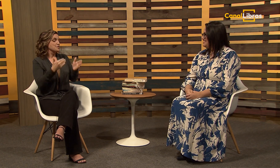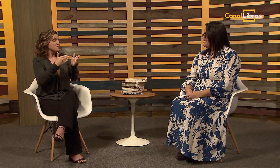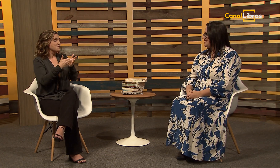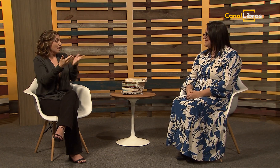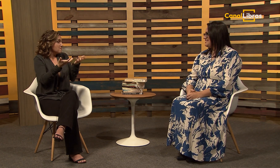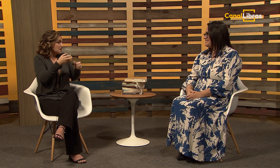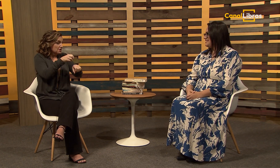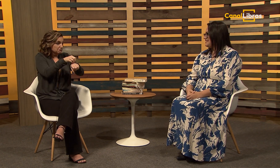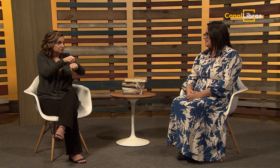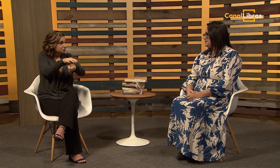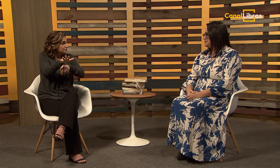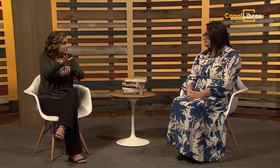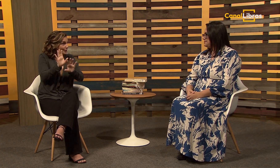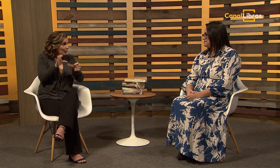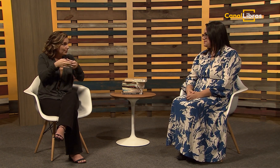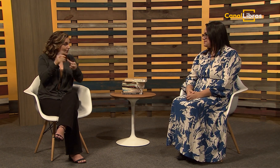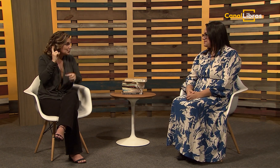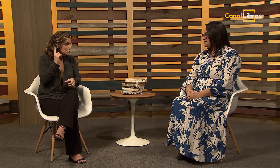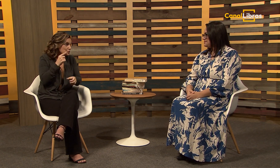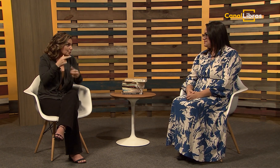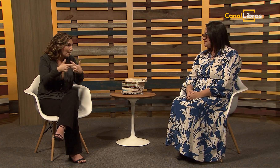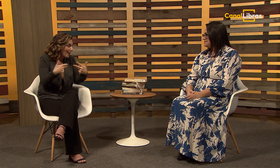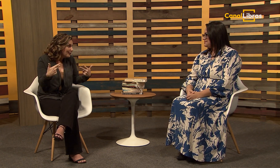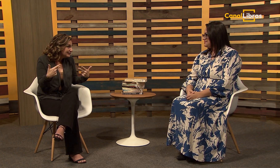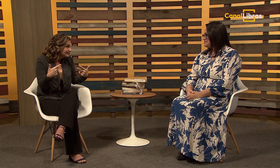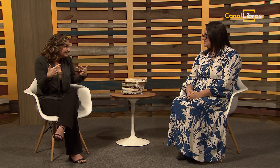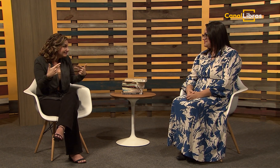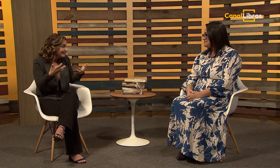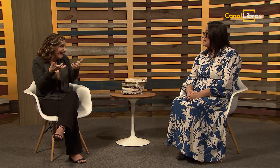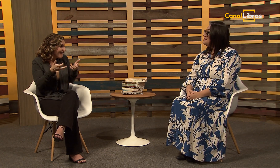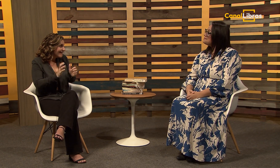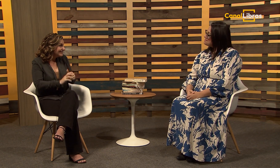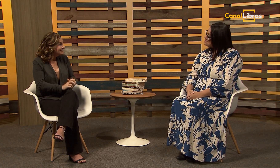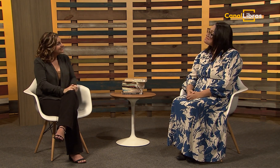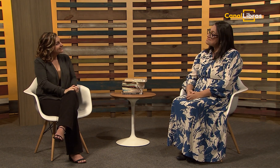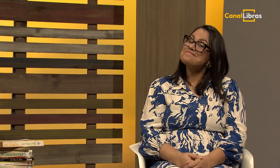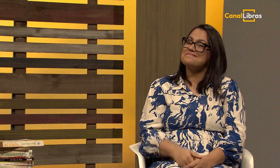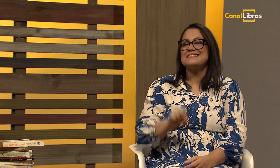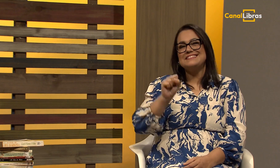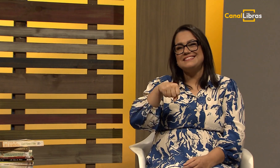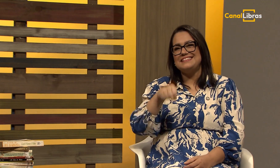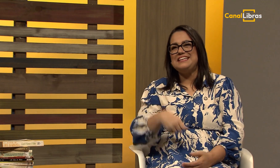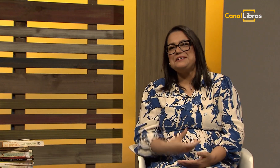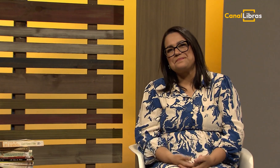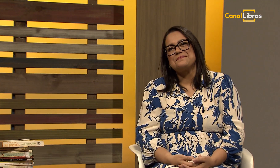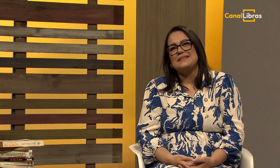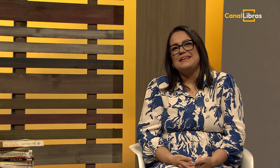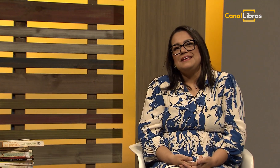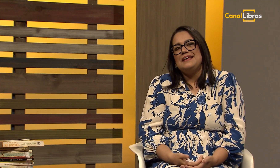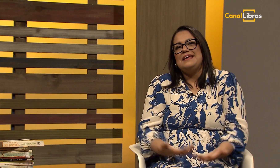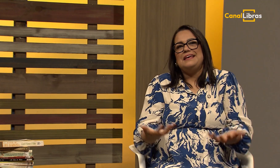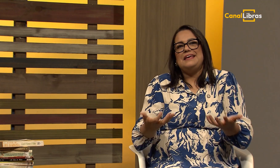feliz. Agora, no final, a senhora gostaria de deixar uma mensagem para a comunidade surda? Eu quero,